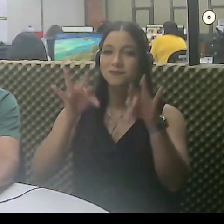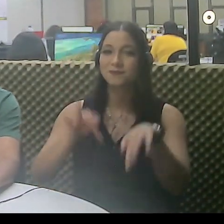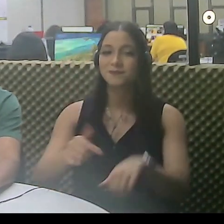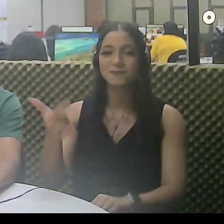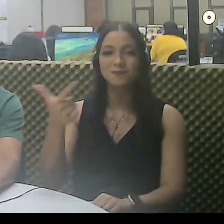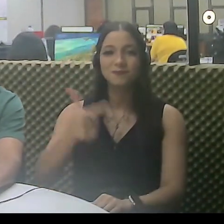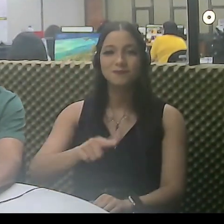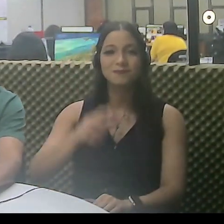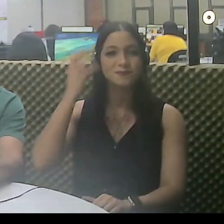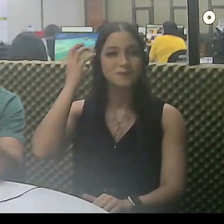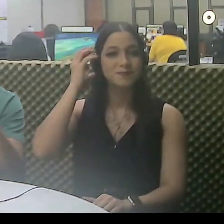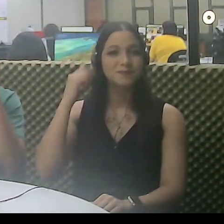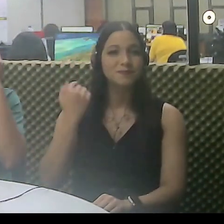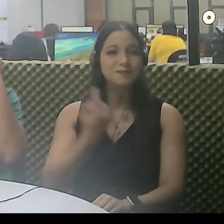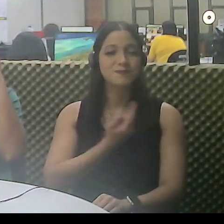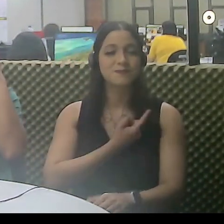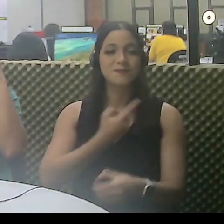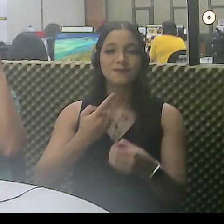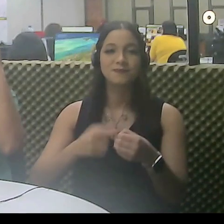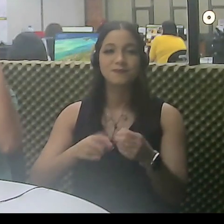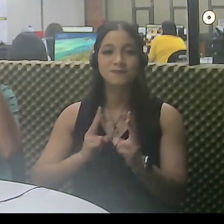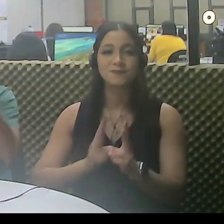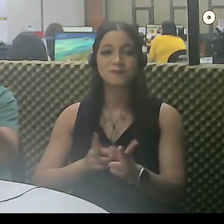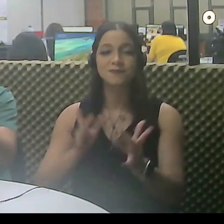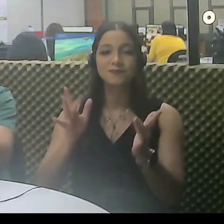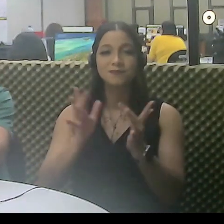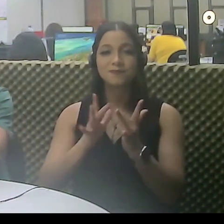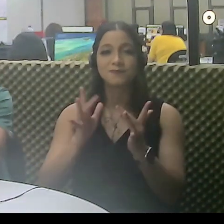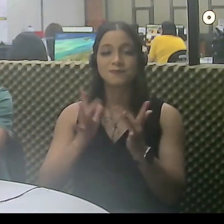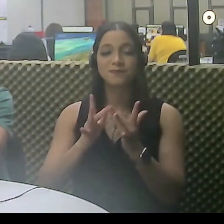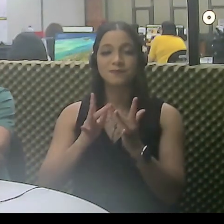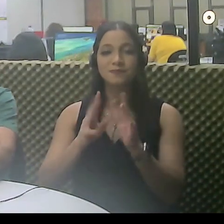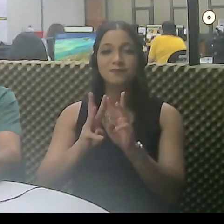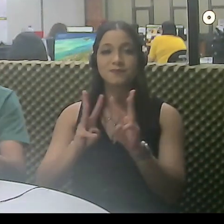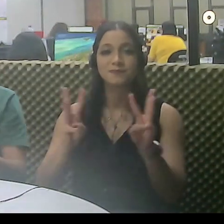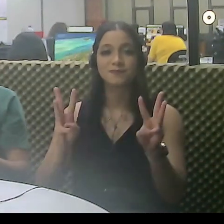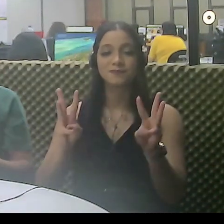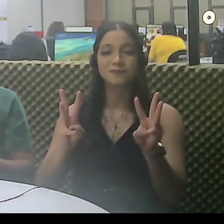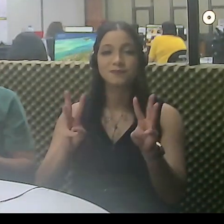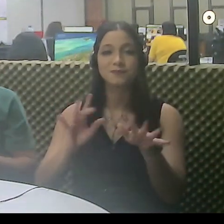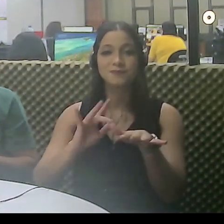fica por aqui mais uma edição do programa da Rádio nossa cidade